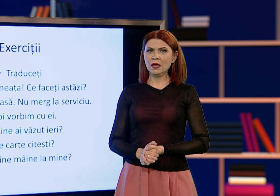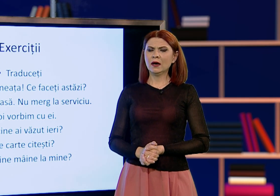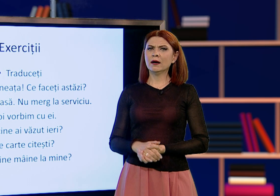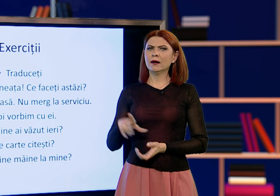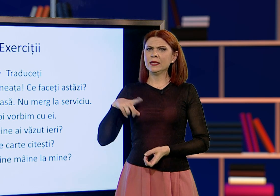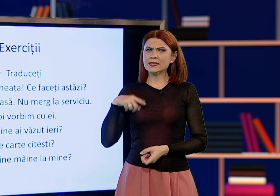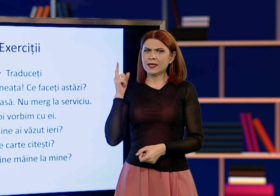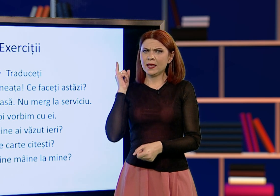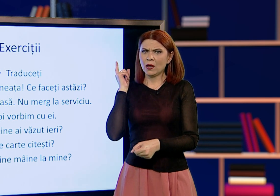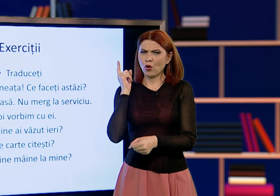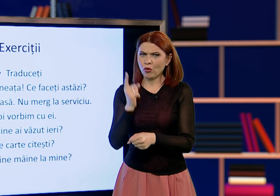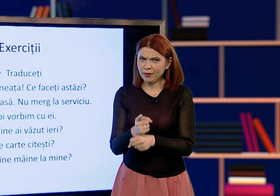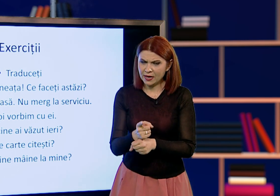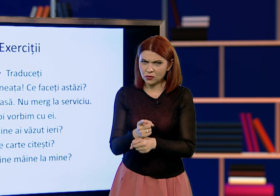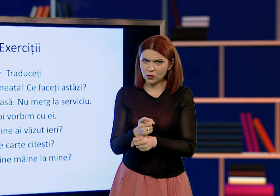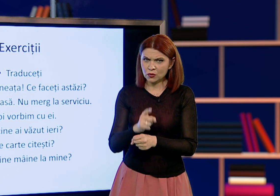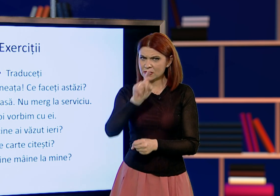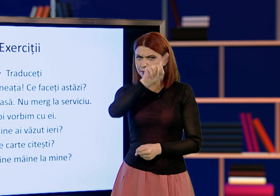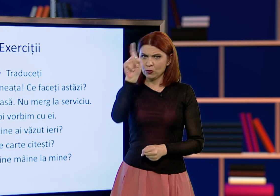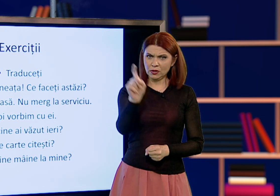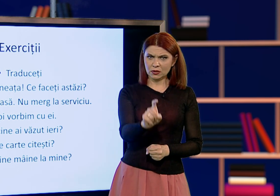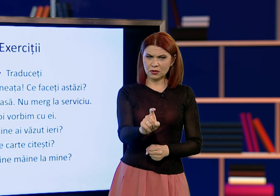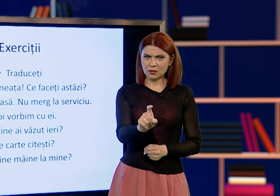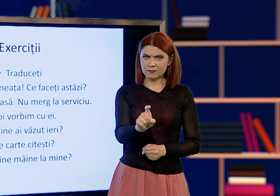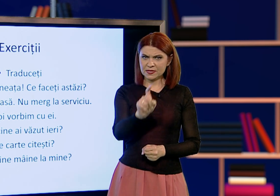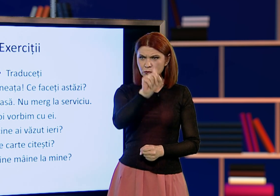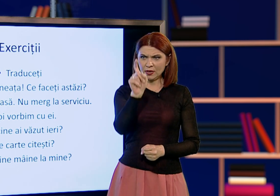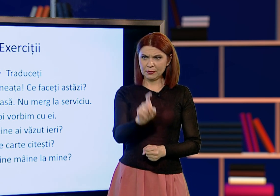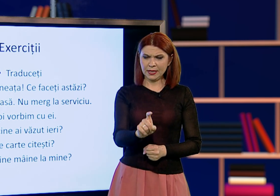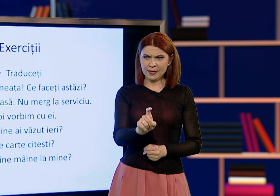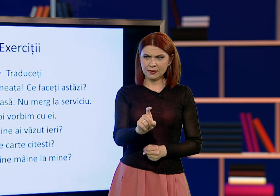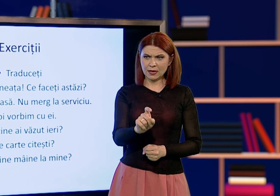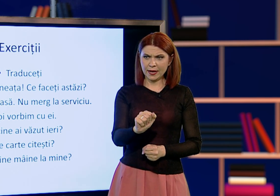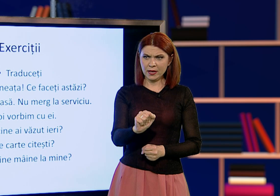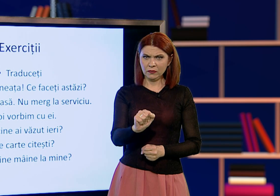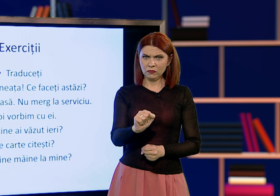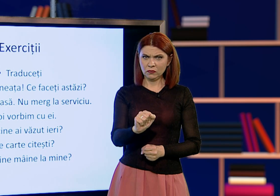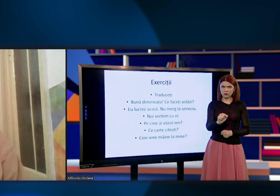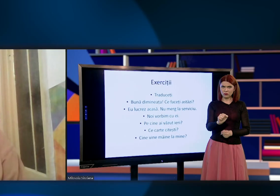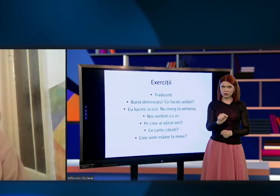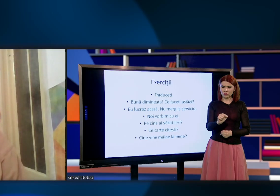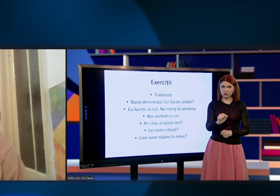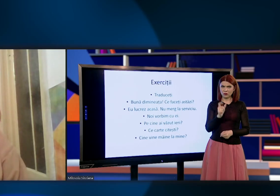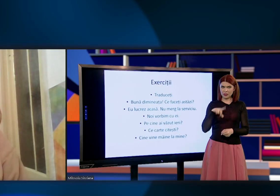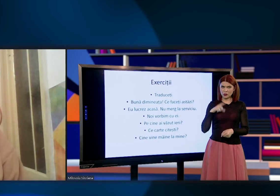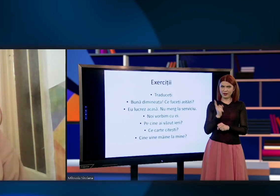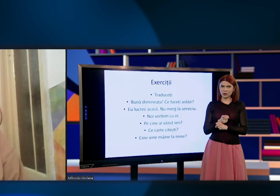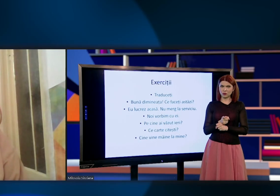este obligatoriu să pun semnul întrebării în aer este obligatoriu